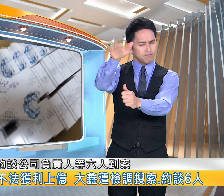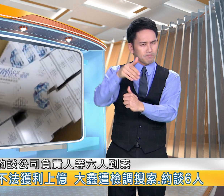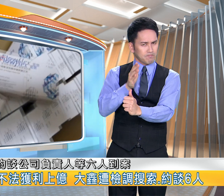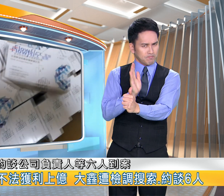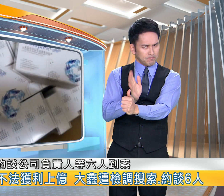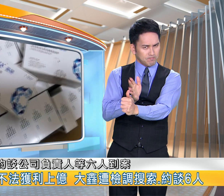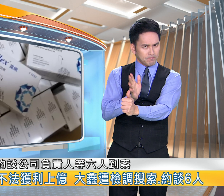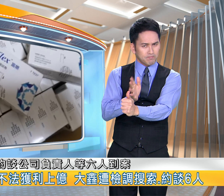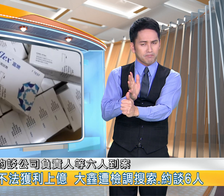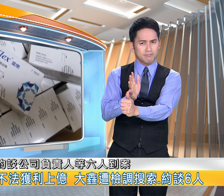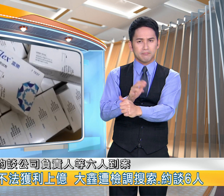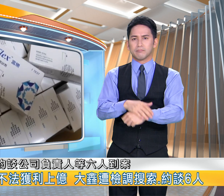案。